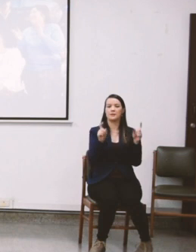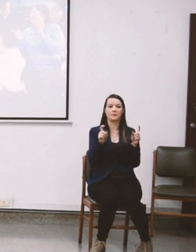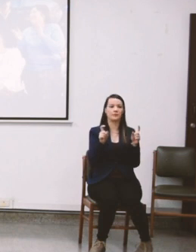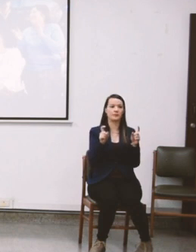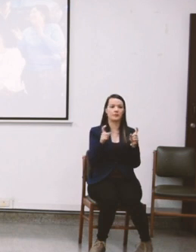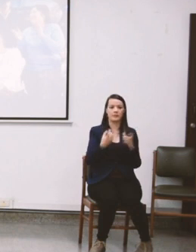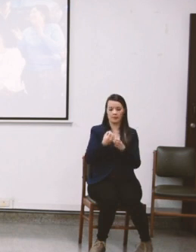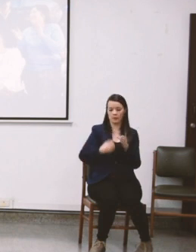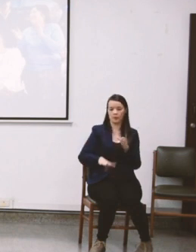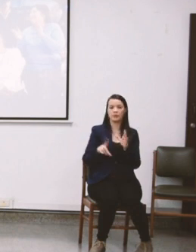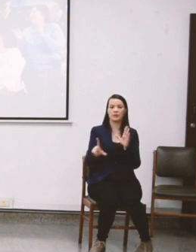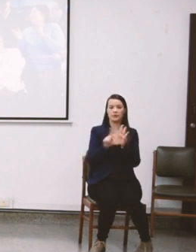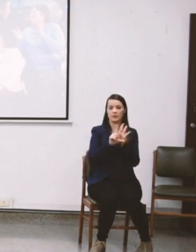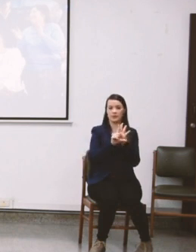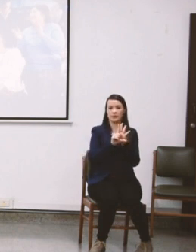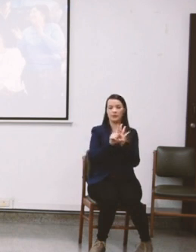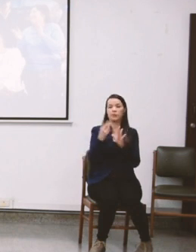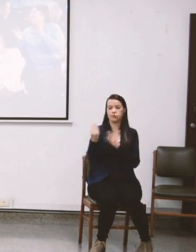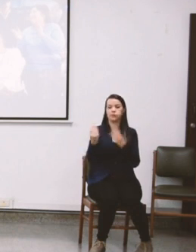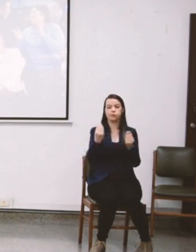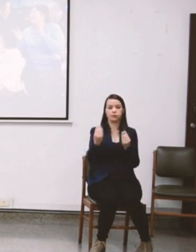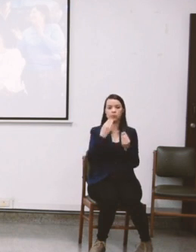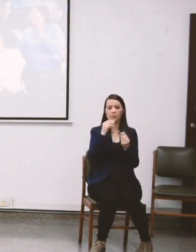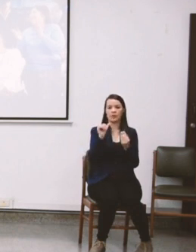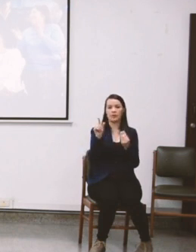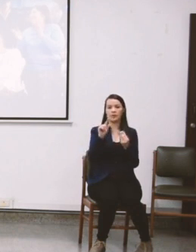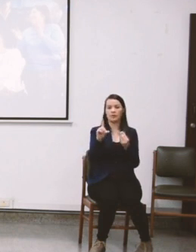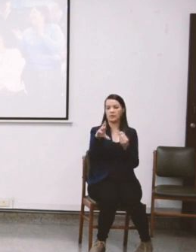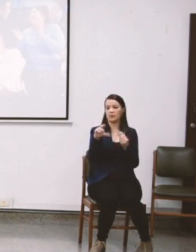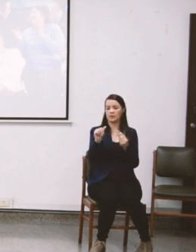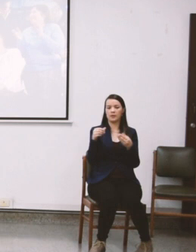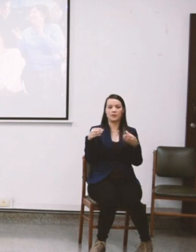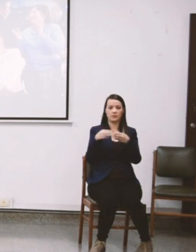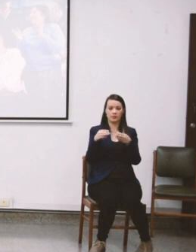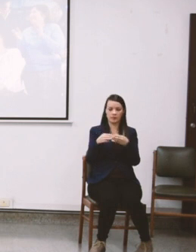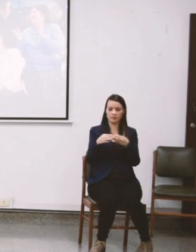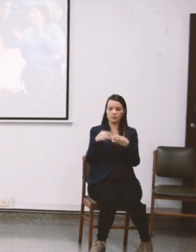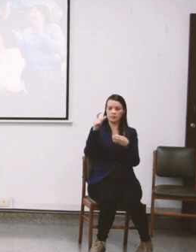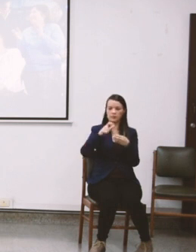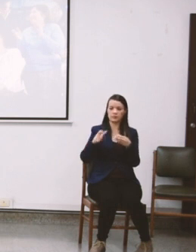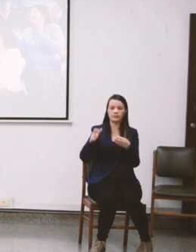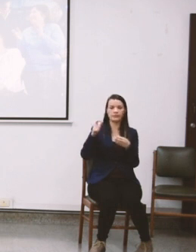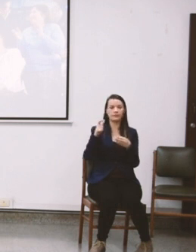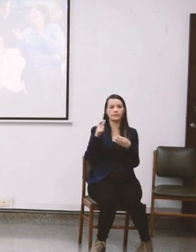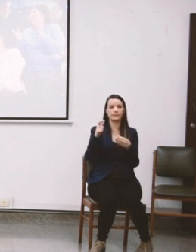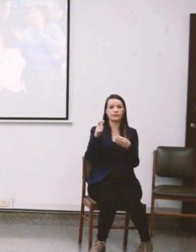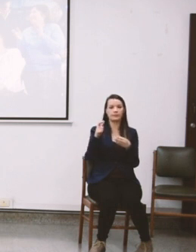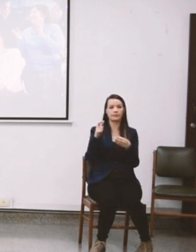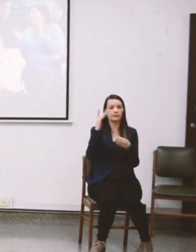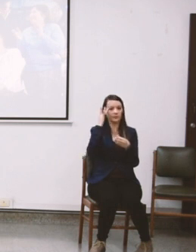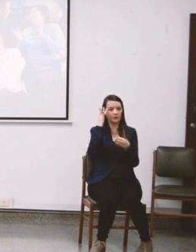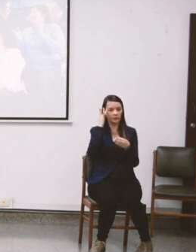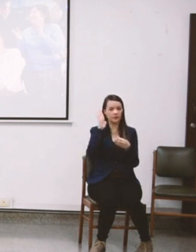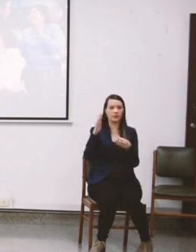del aborto legal, en donde muchos grupos, por ejemplo ASDRA, que es la Asociación de Personas con Síndrome de